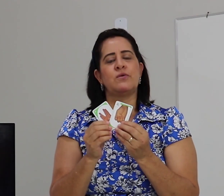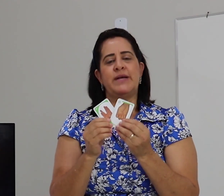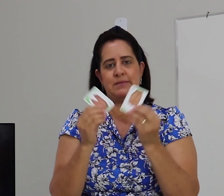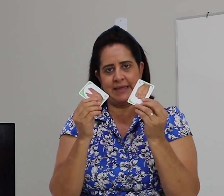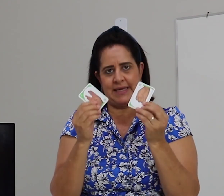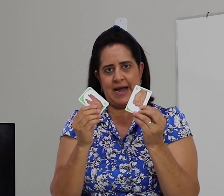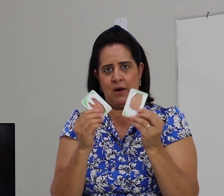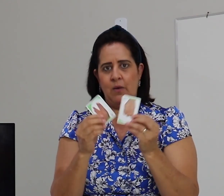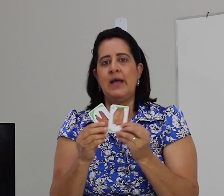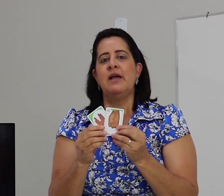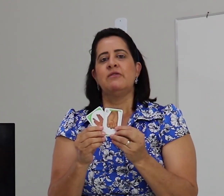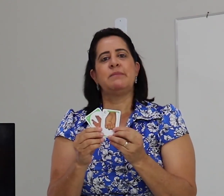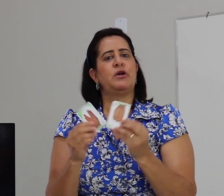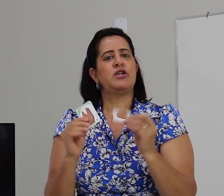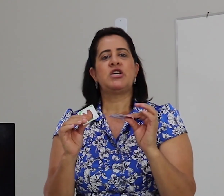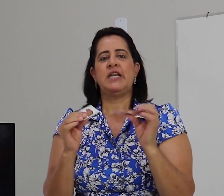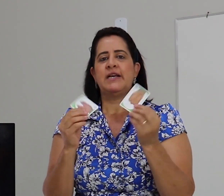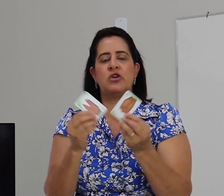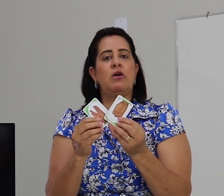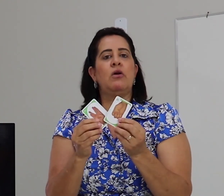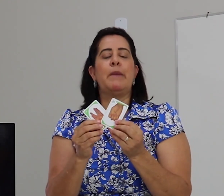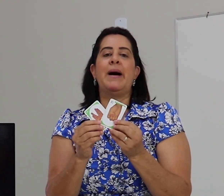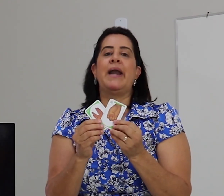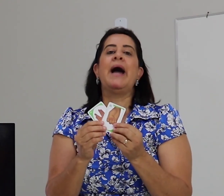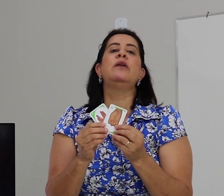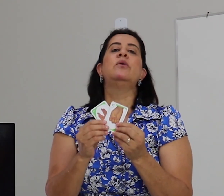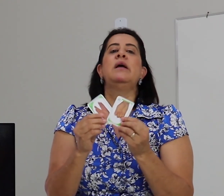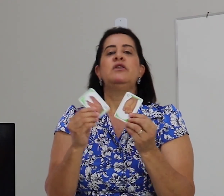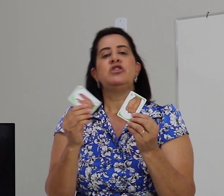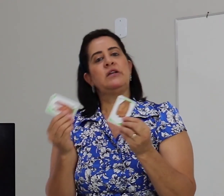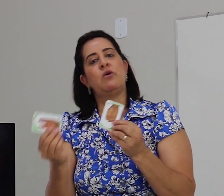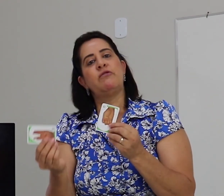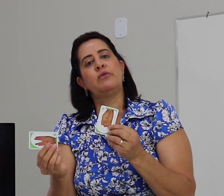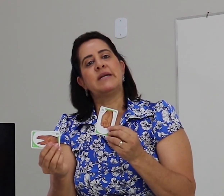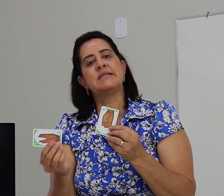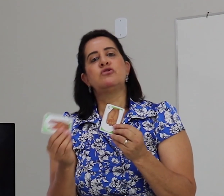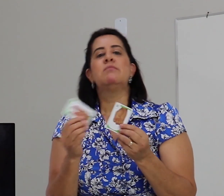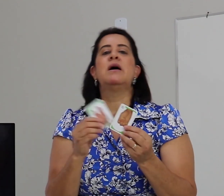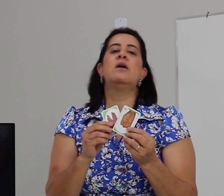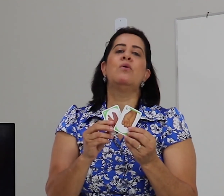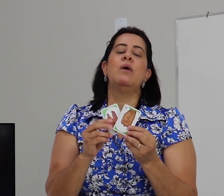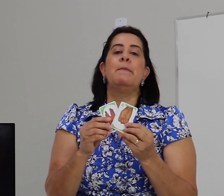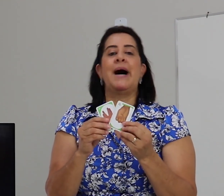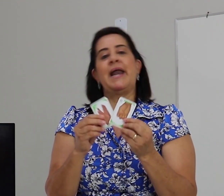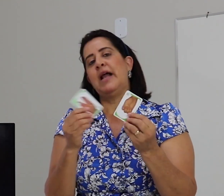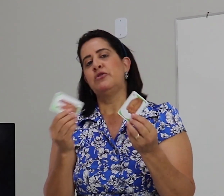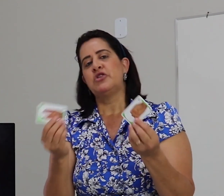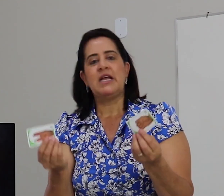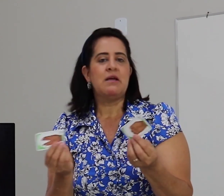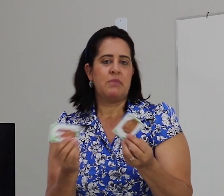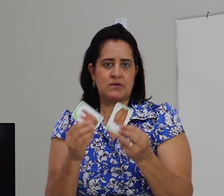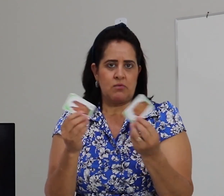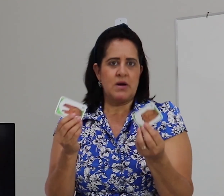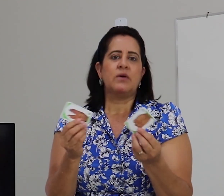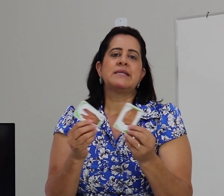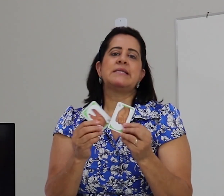esse material. Você pode adquirir, é só colocar baralho de configuração de mão, baralho de Libras, alguma coisa assim